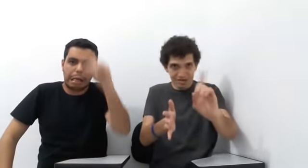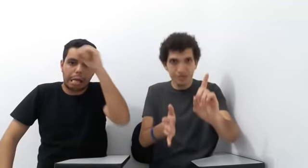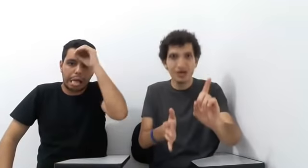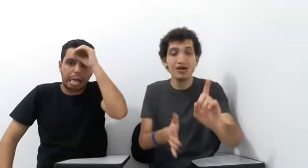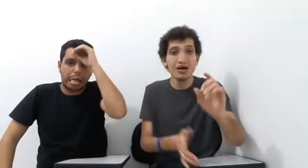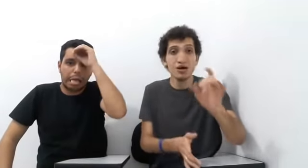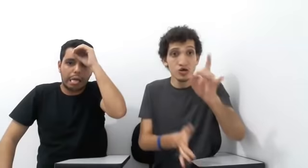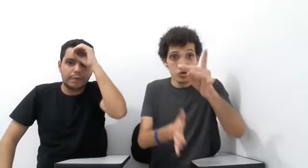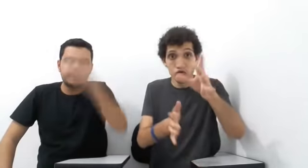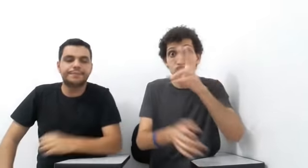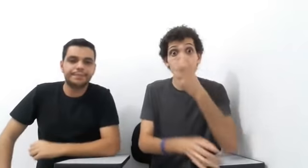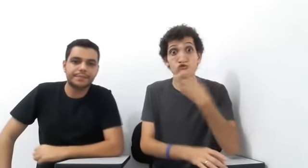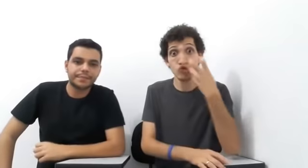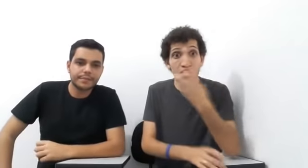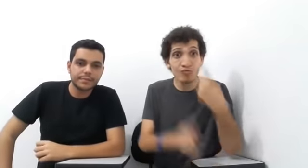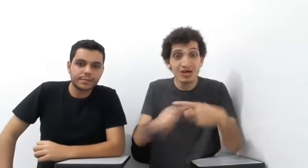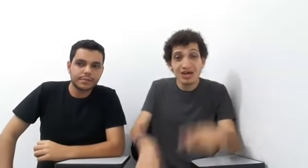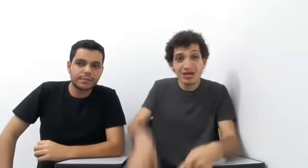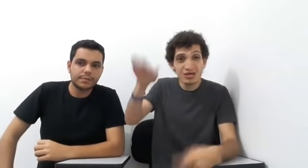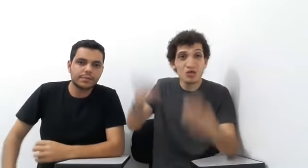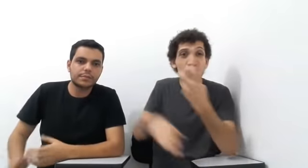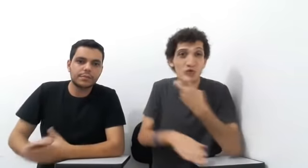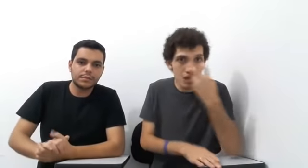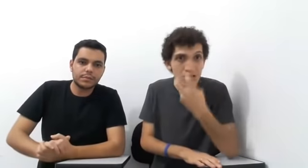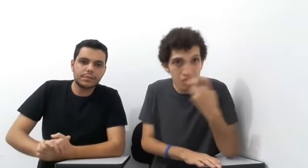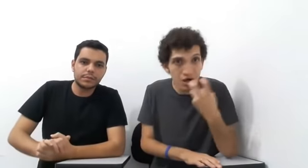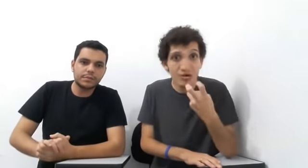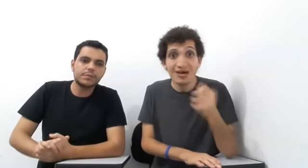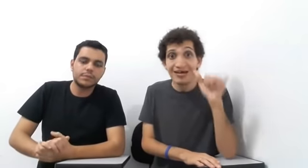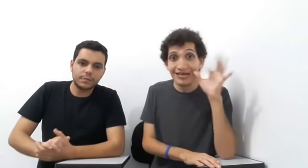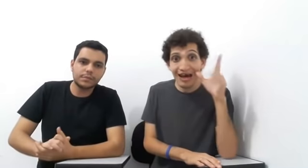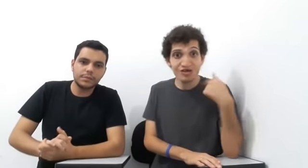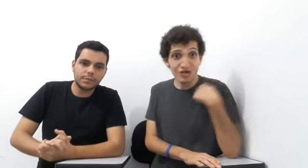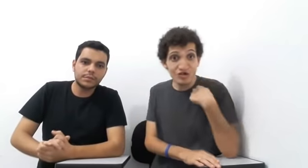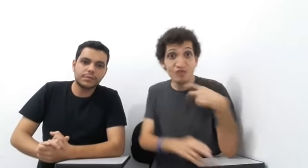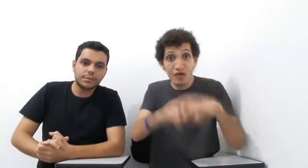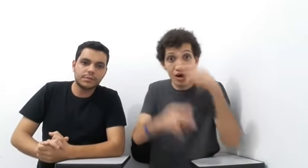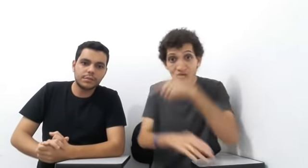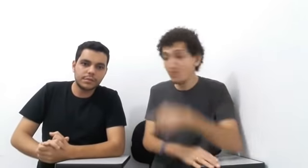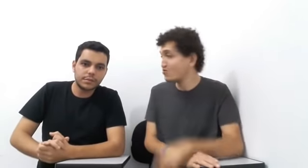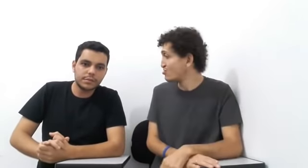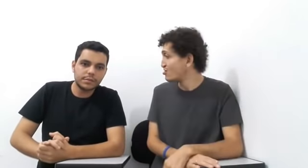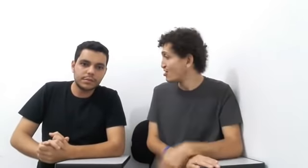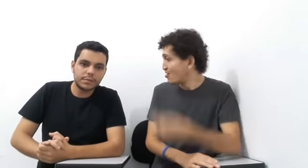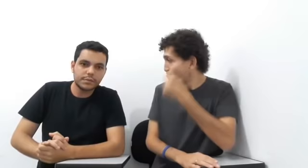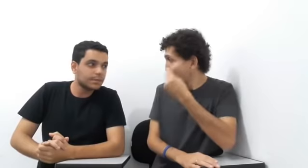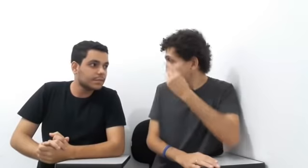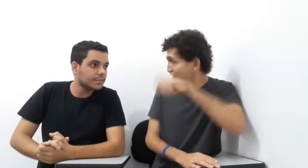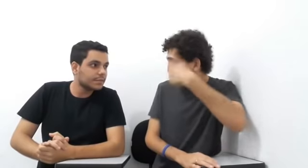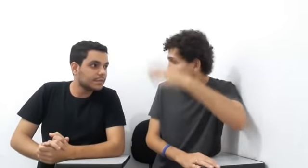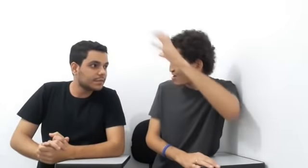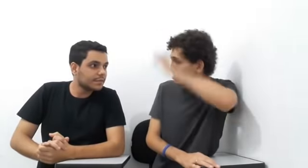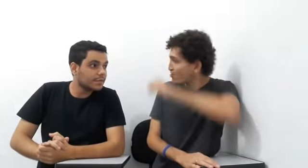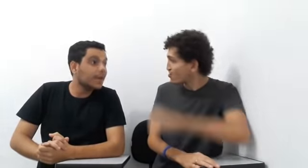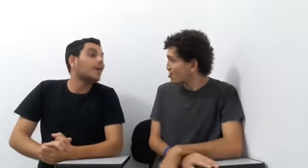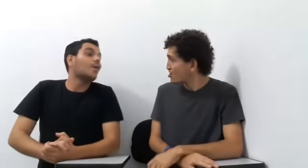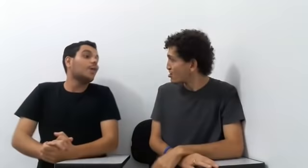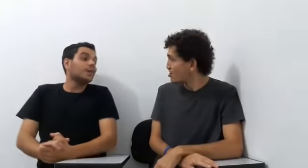né? Só cresceu oralizando e assistiu por causa disso, para tentar sinais e aprender. Olha